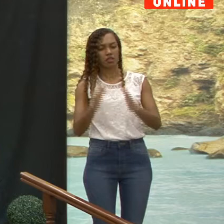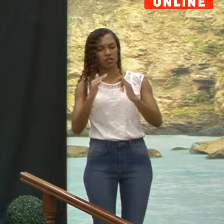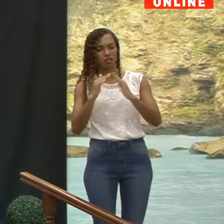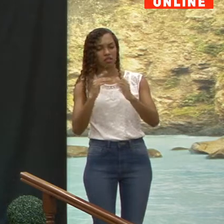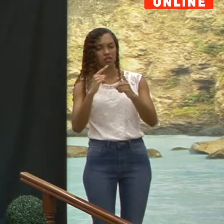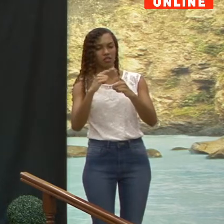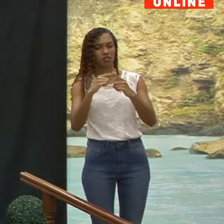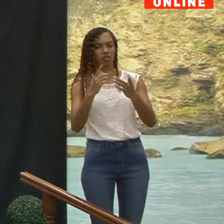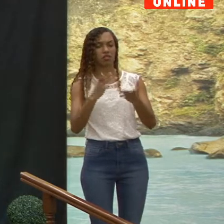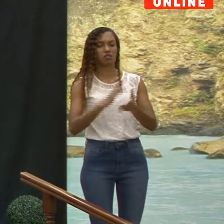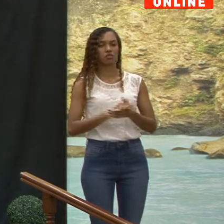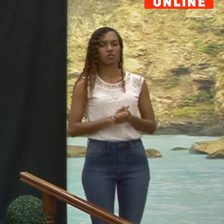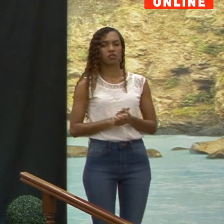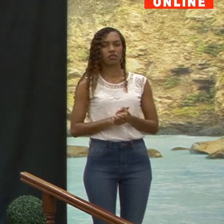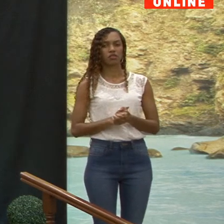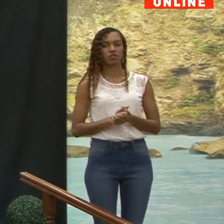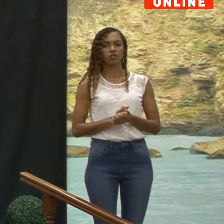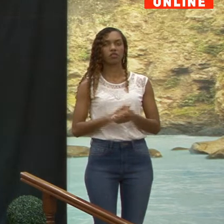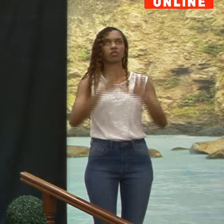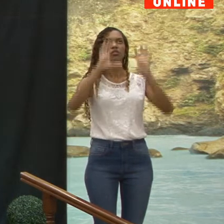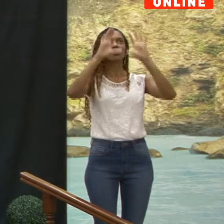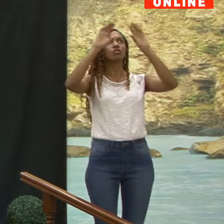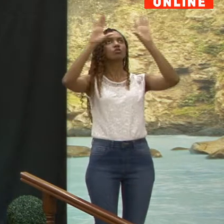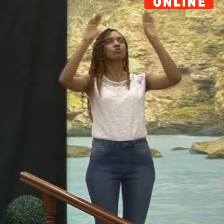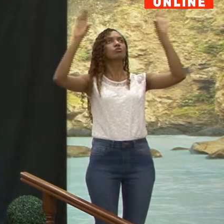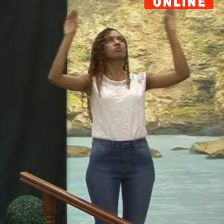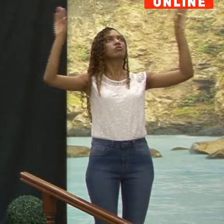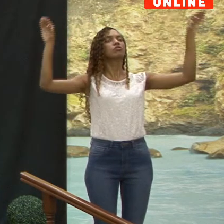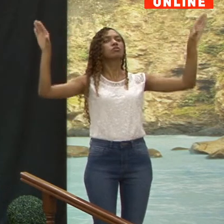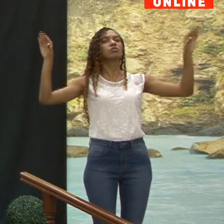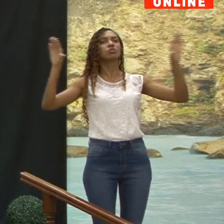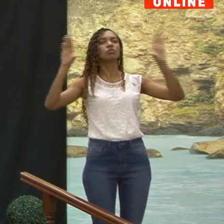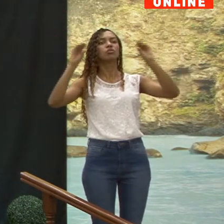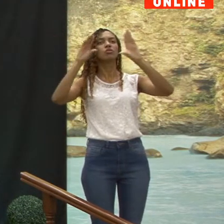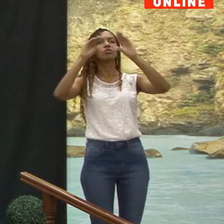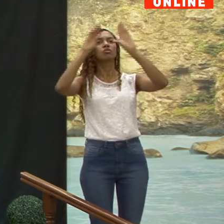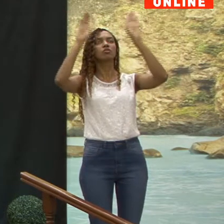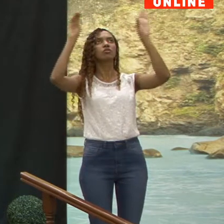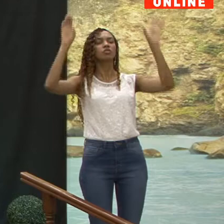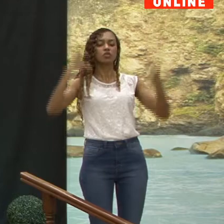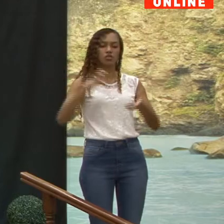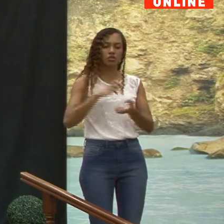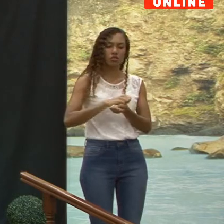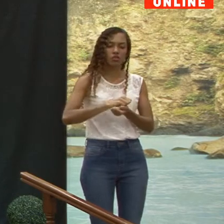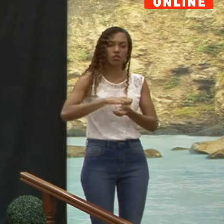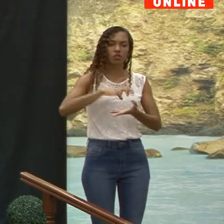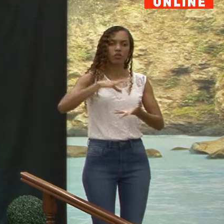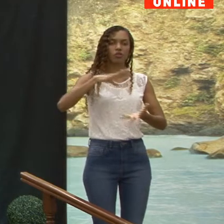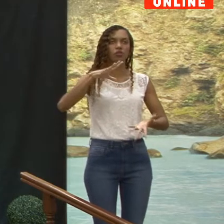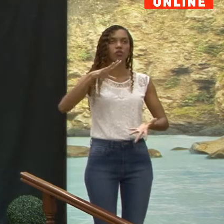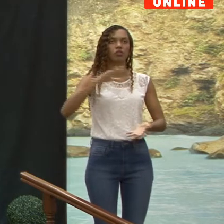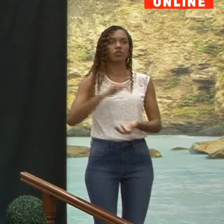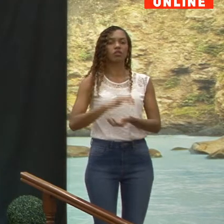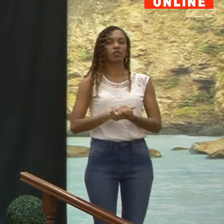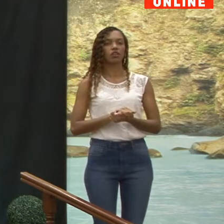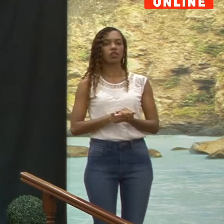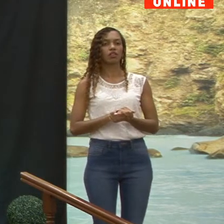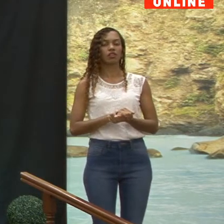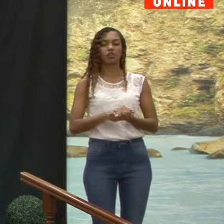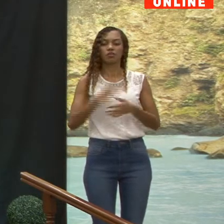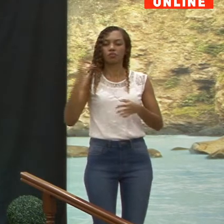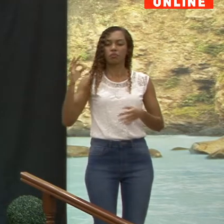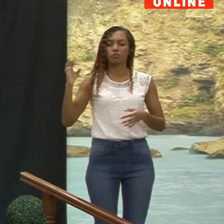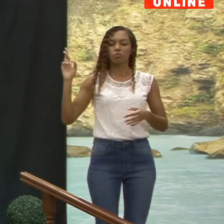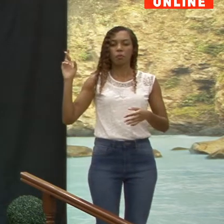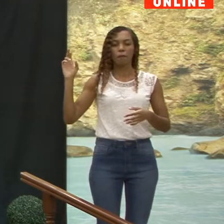com poder e grande glória? A trombeta está para tocar. E quando a trombeta tocar, o Senhor vem